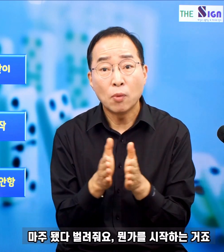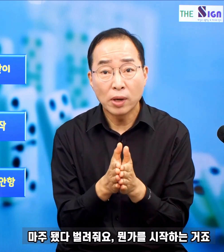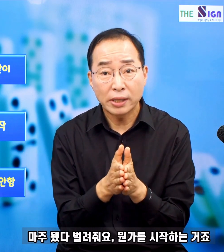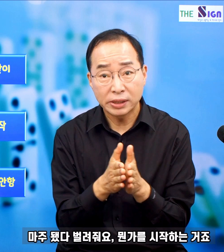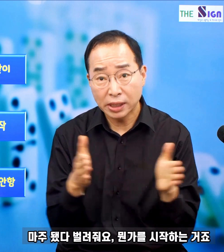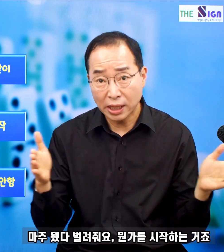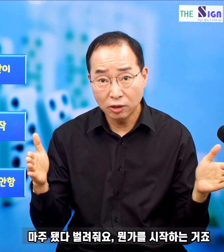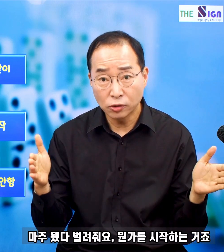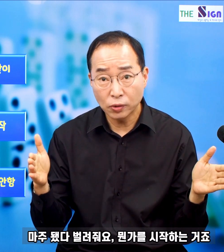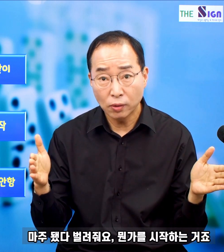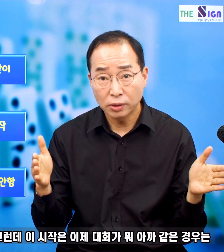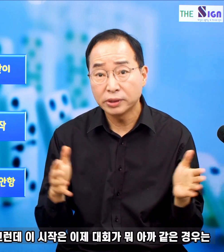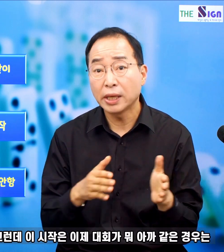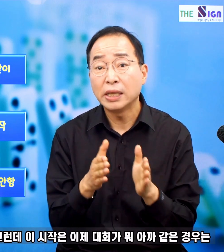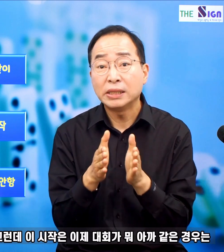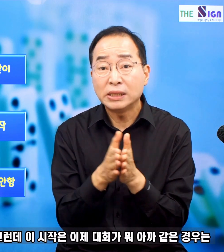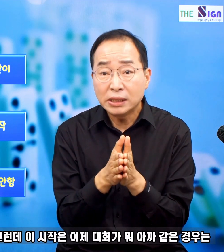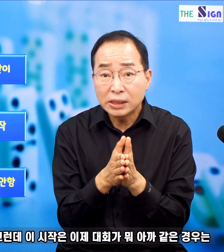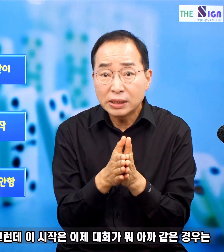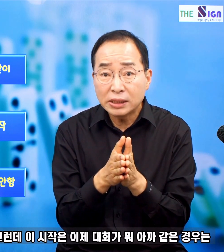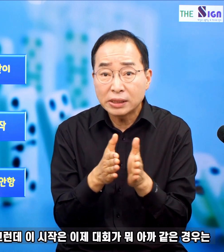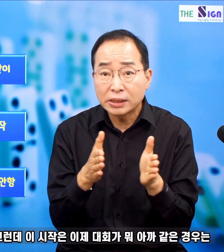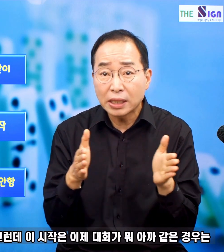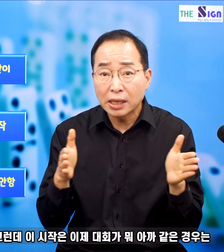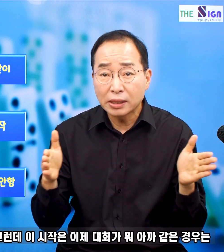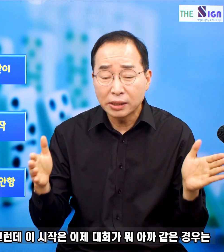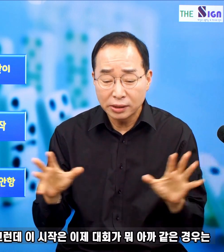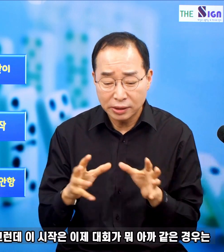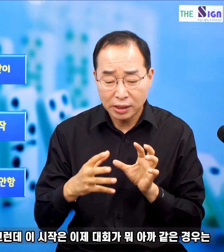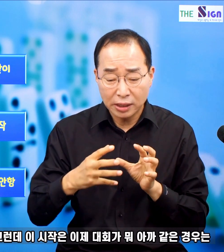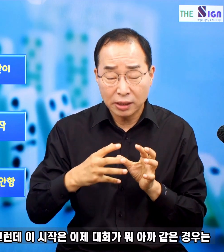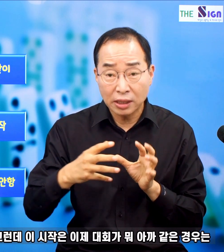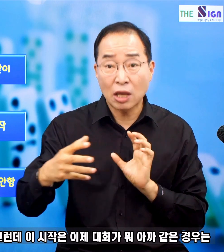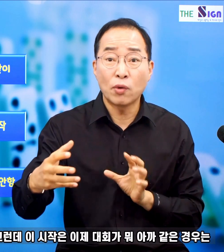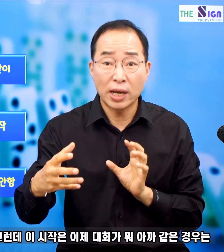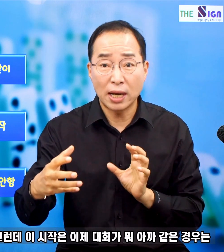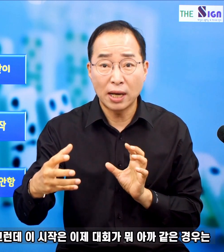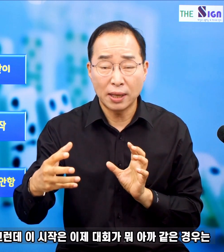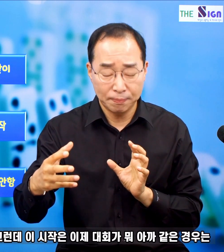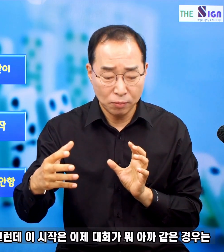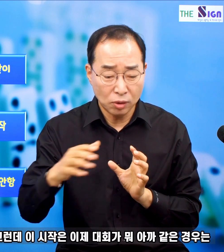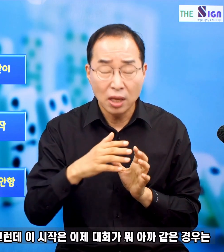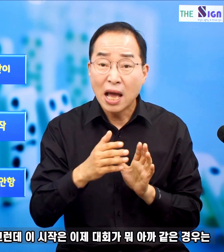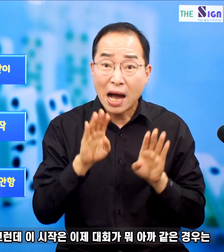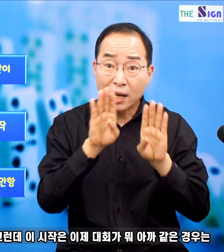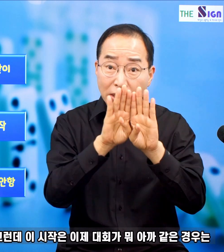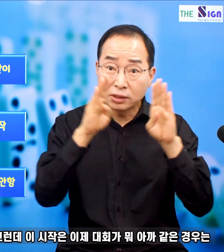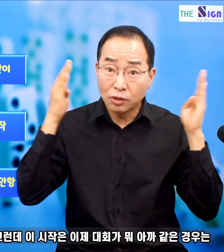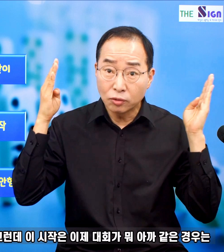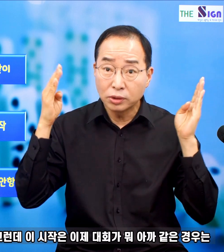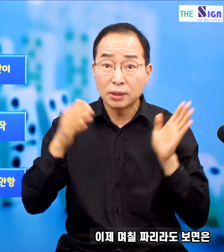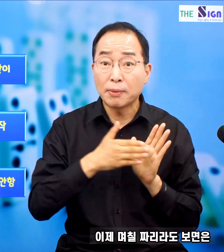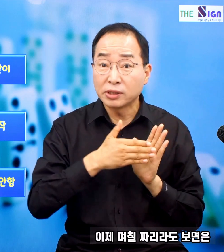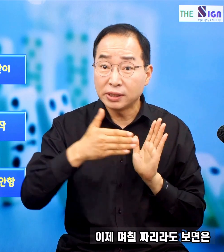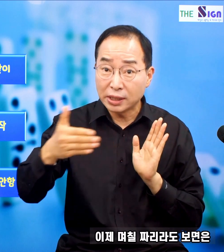뭔가를 시작하는 거죠. 근데 이 시작은 이제 대회가 뭐 아까 같은 경우는 이제